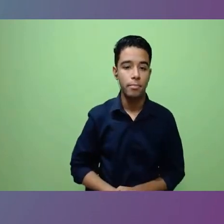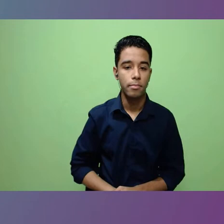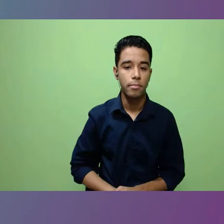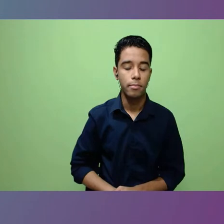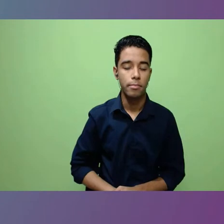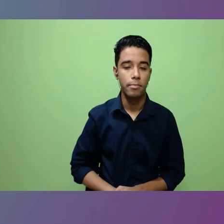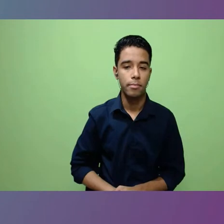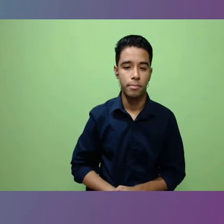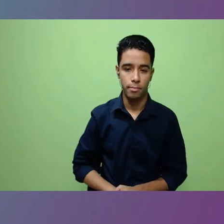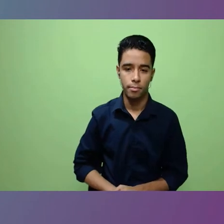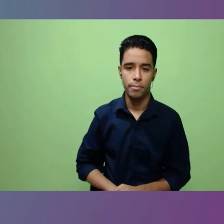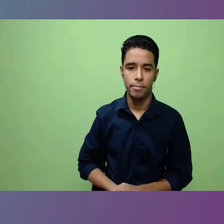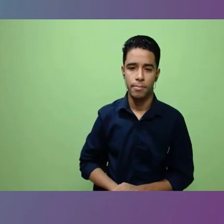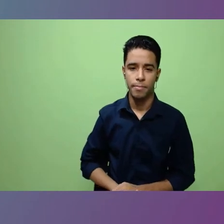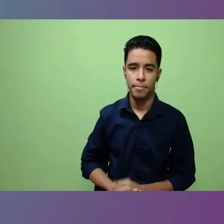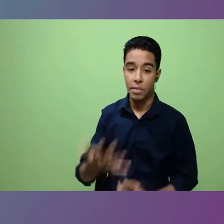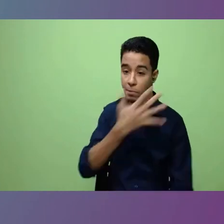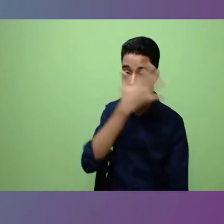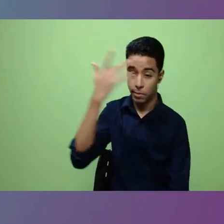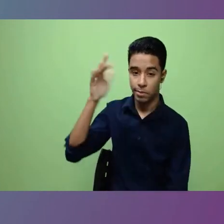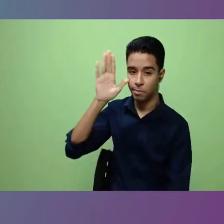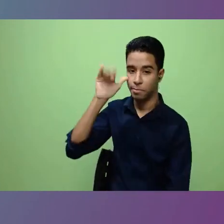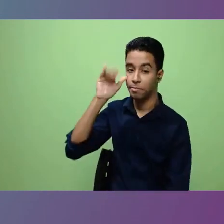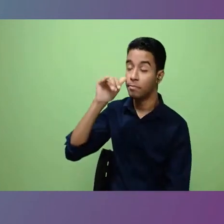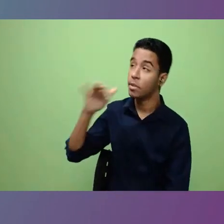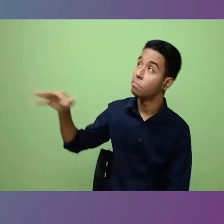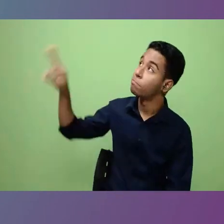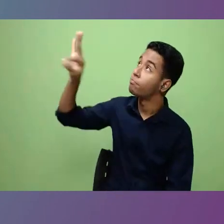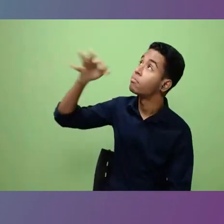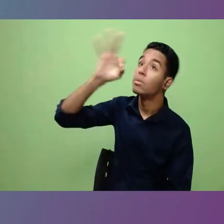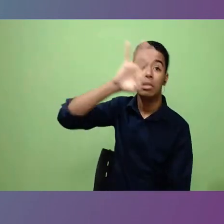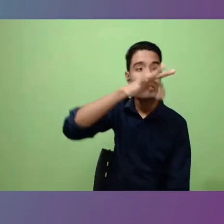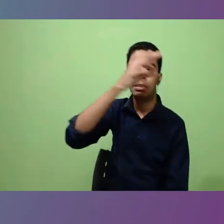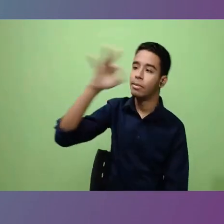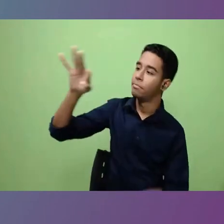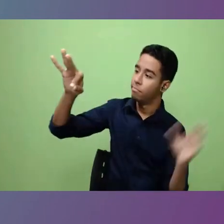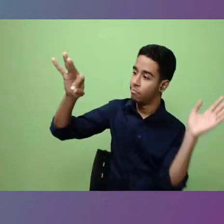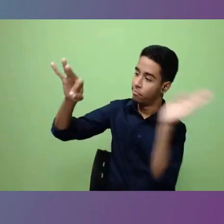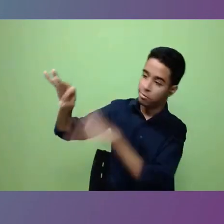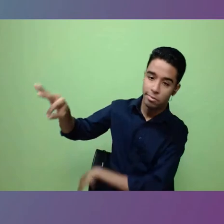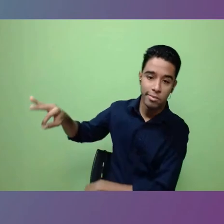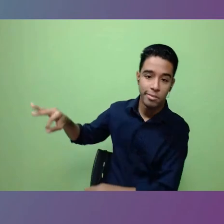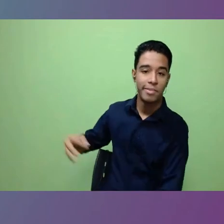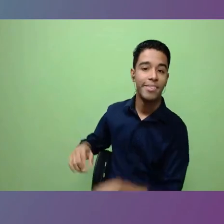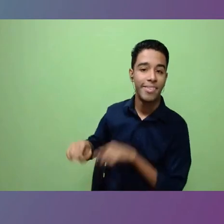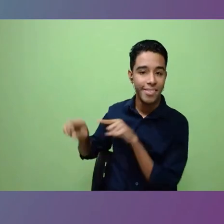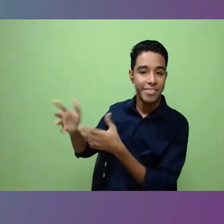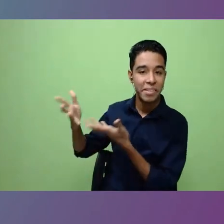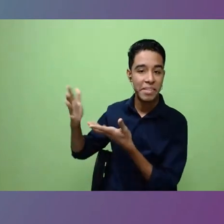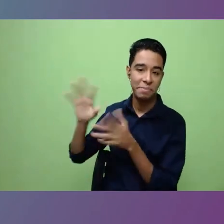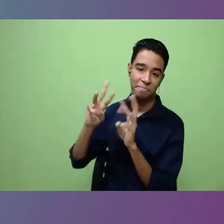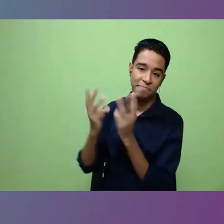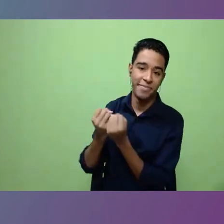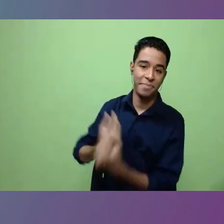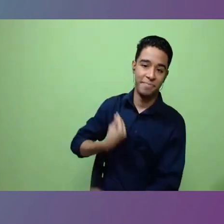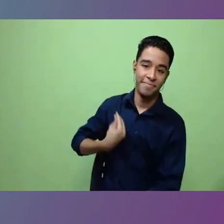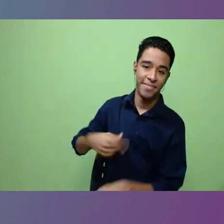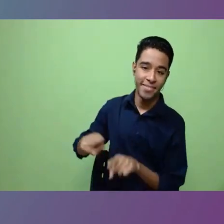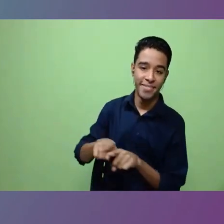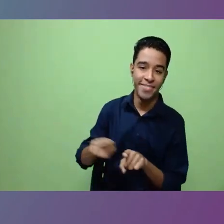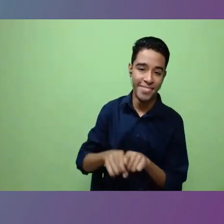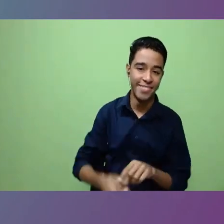conseguindo atingir. Esse mosquito chato vai participar do workshop? Eu, hein? Então, vamos lá, pessoal.